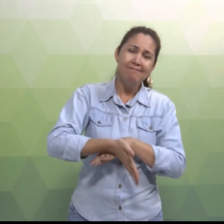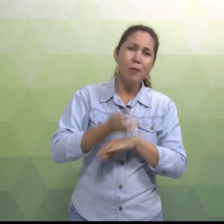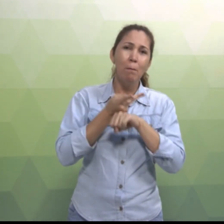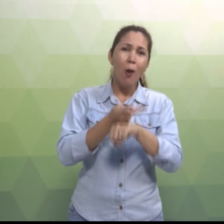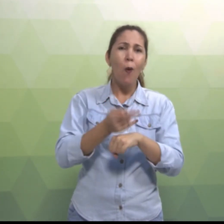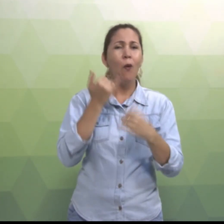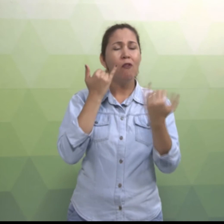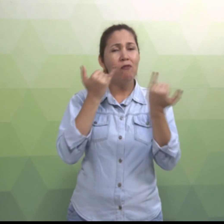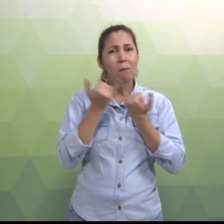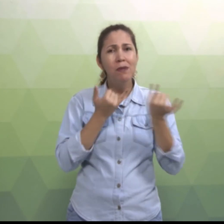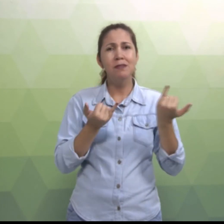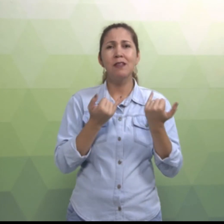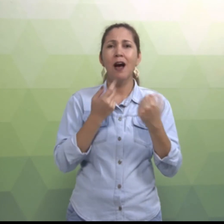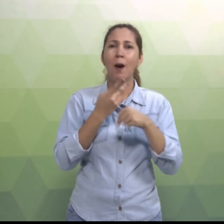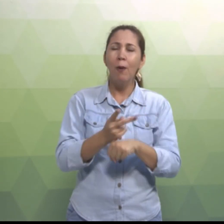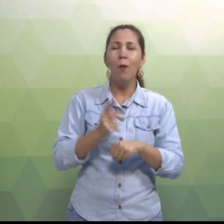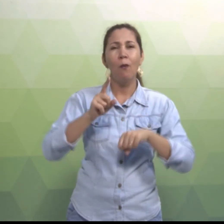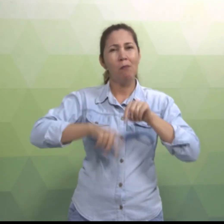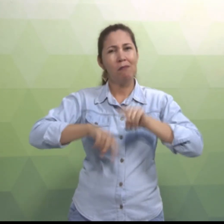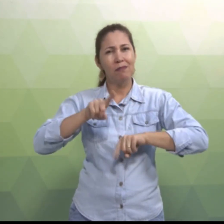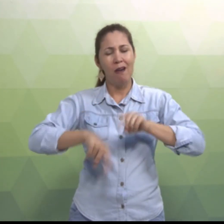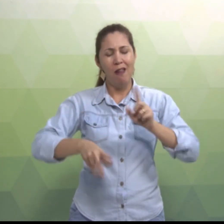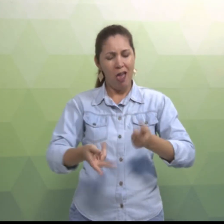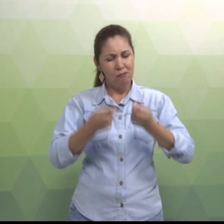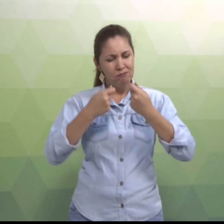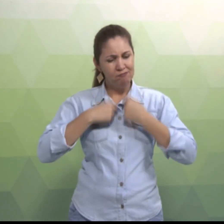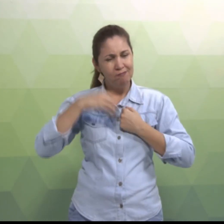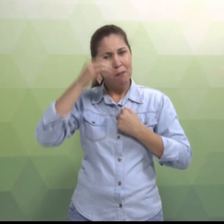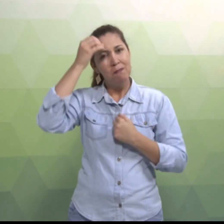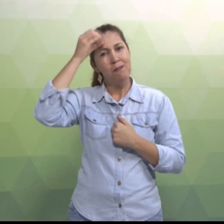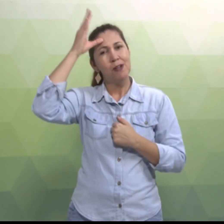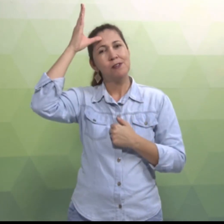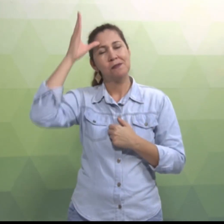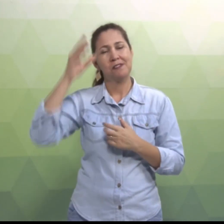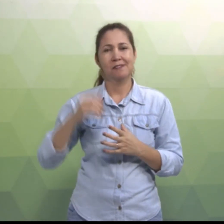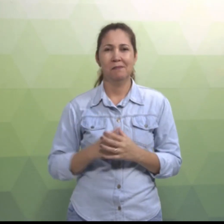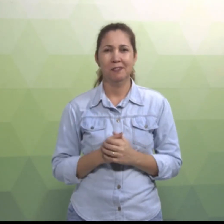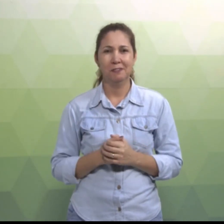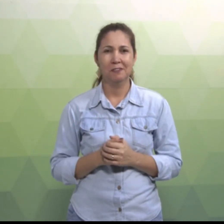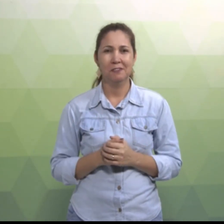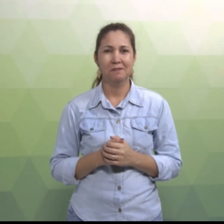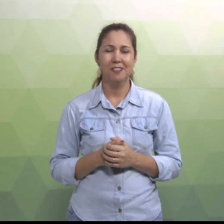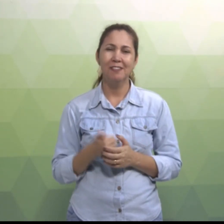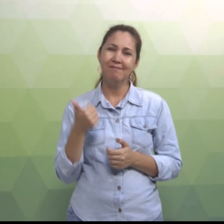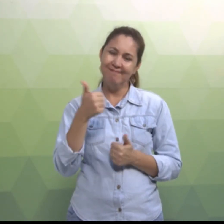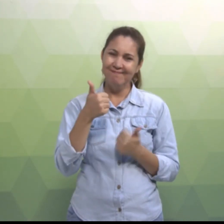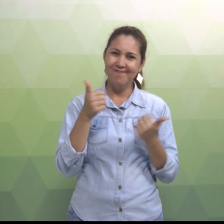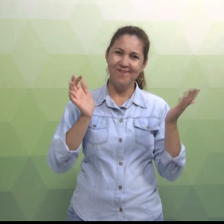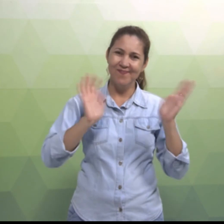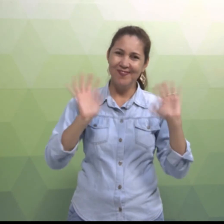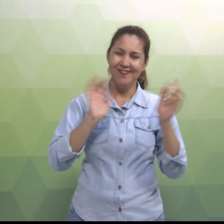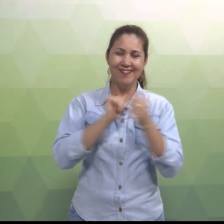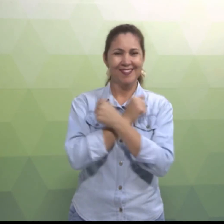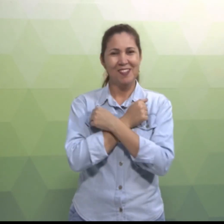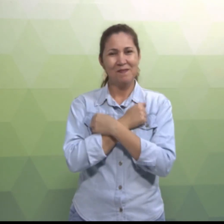na internet, materiais que possam auxiliar no processo de ampliação do conhecimento. Tchau, abraços!